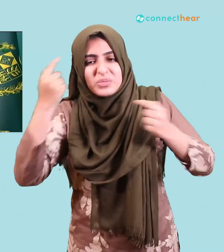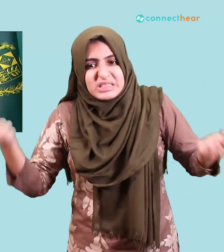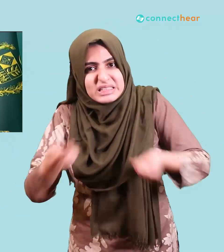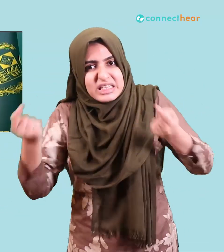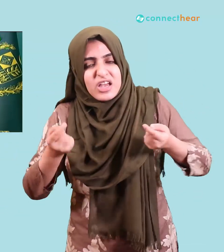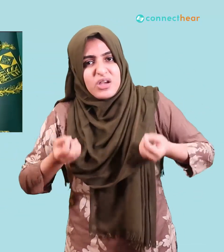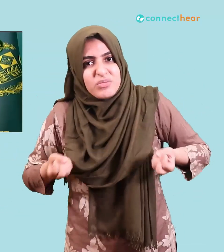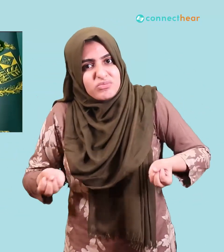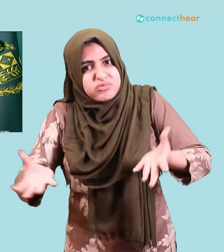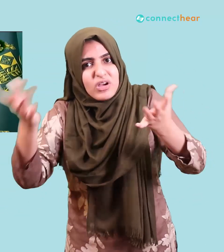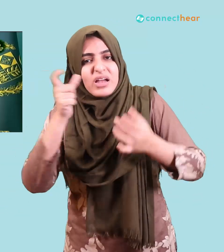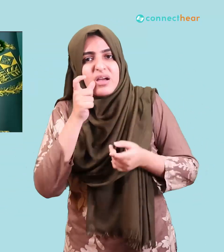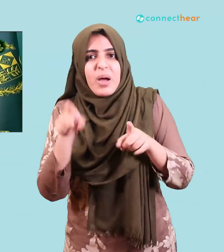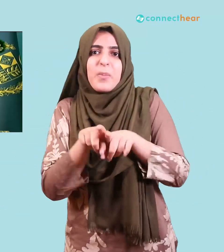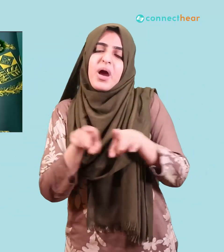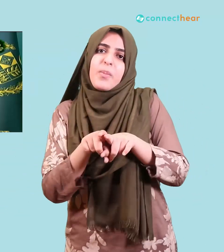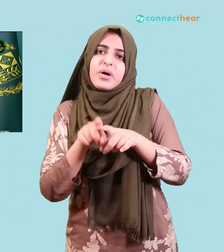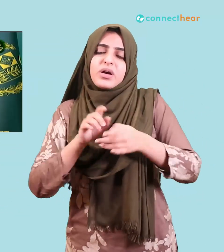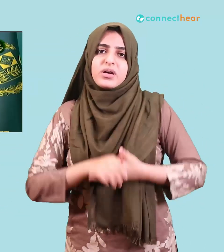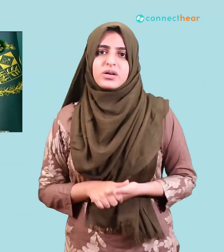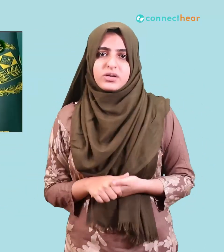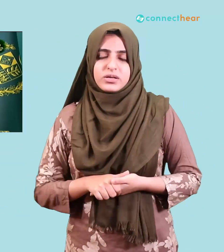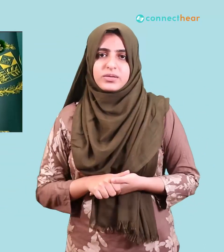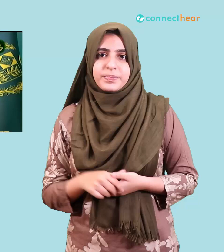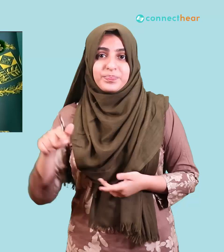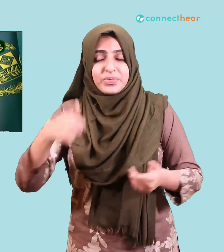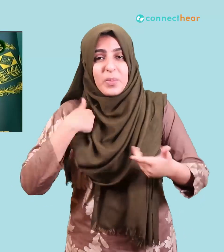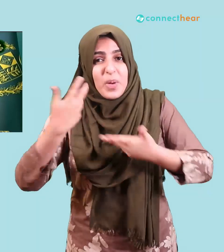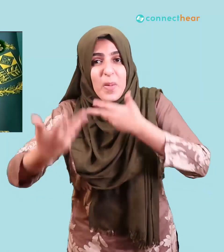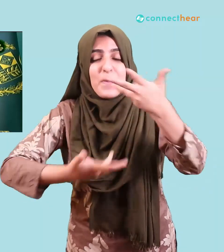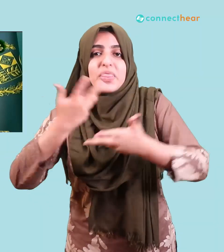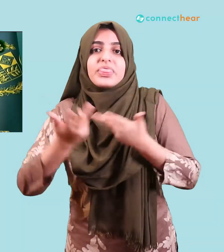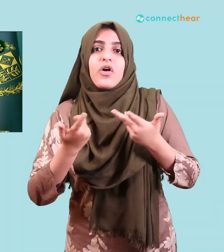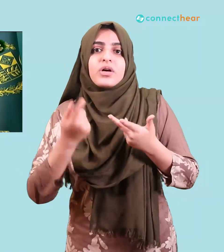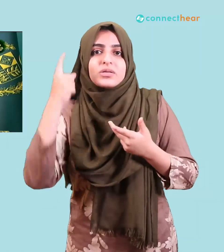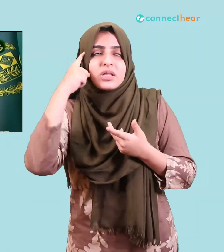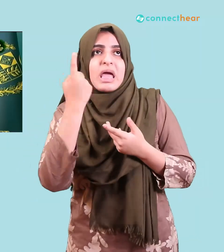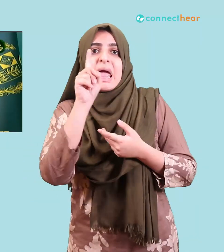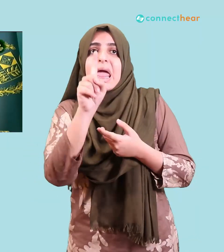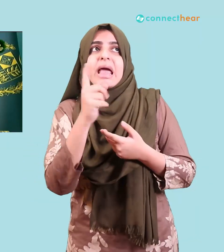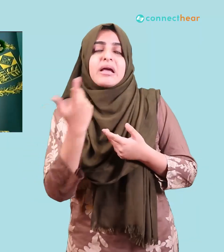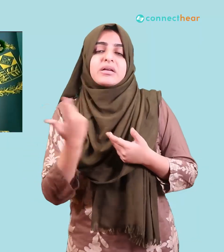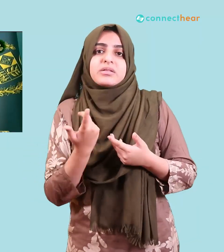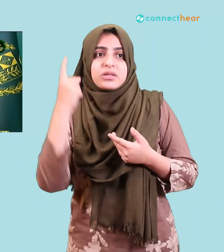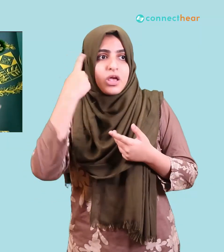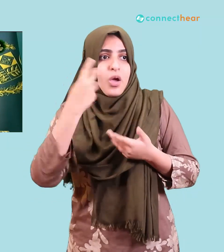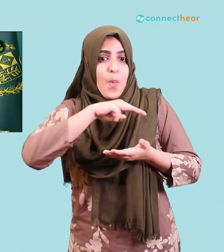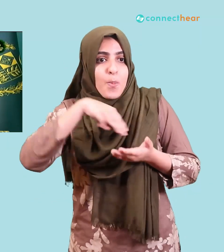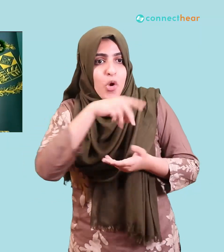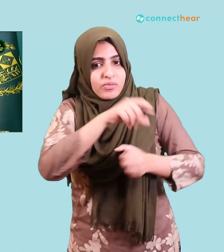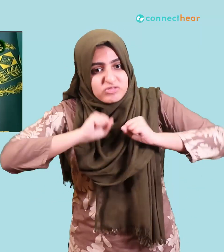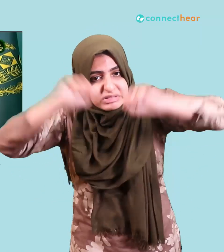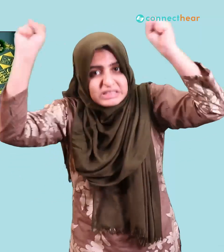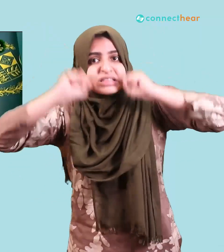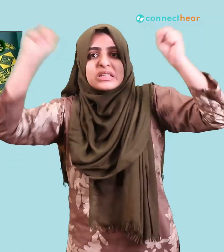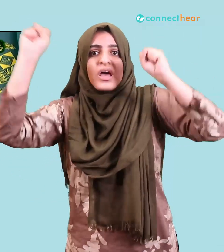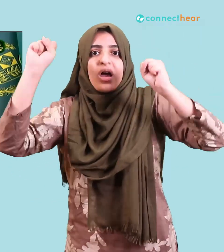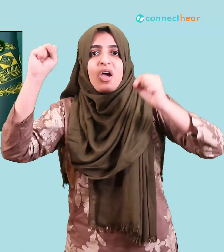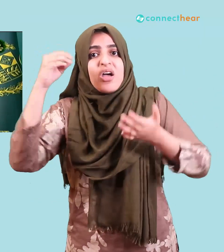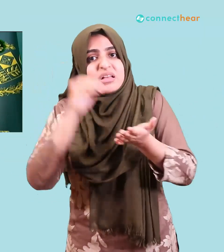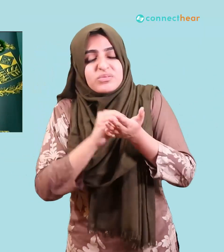لیے۔ دیکھیں، اب یہ میں نے آپ کو بتایا کہ ایک اپروچ ہے کہ اپنے ملک میں مظاہرے کرو، اپنے ملک کو نقصان کرو،